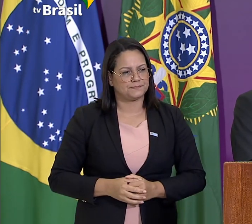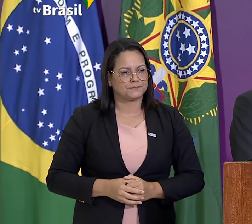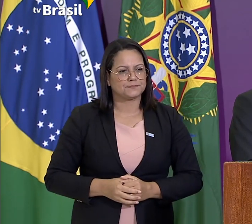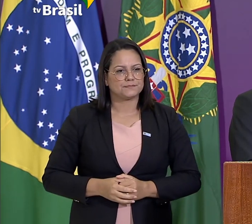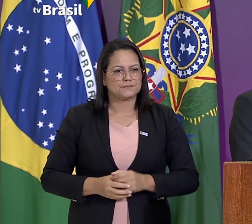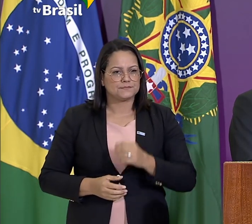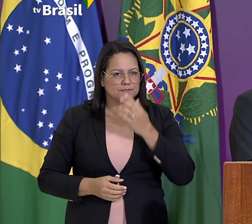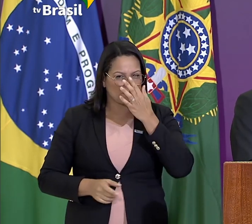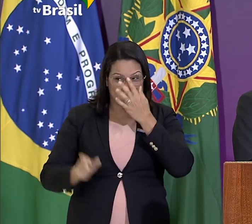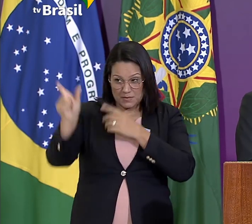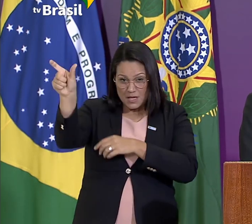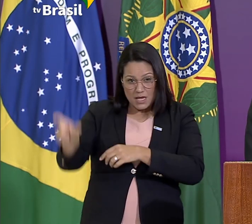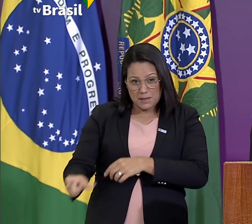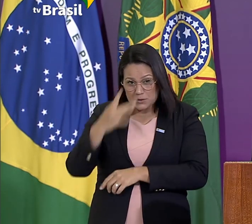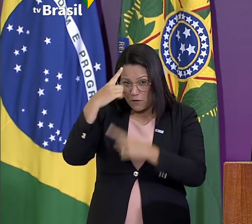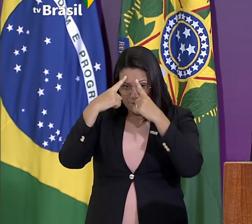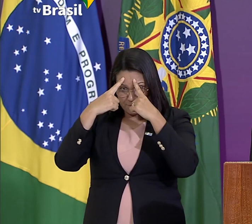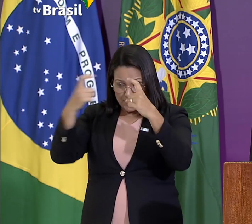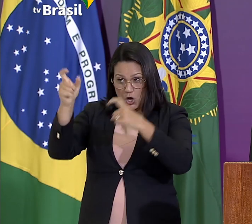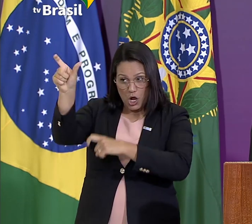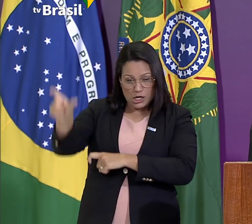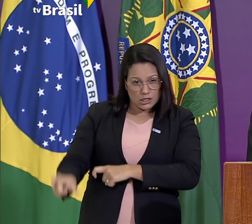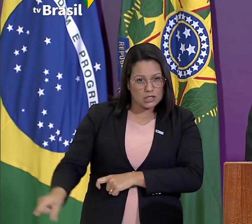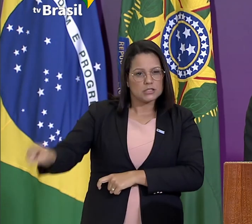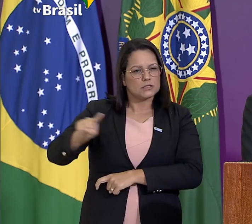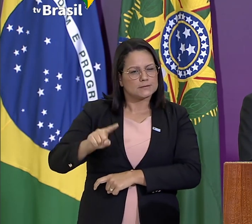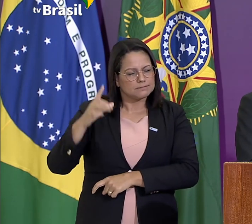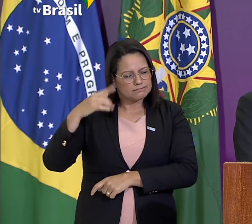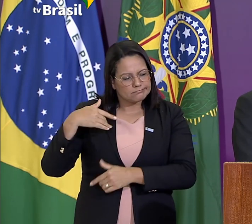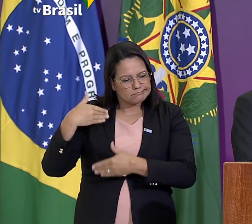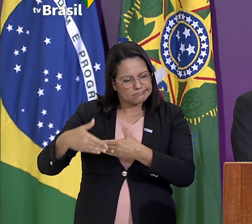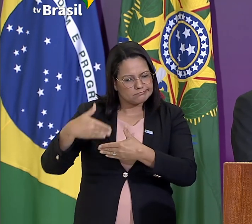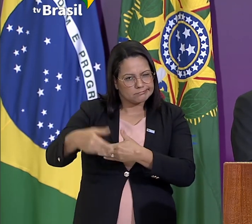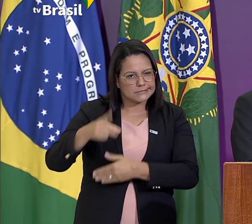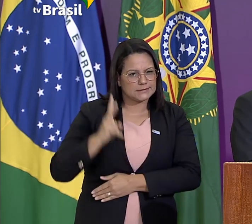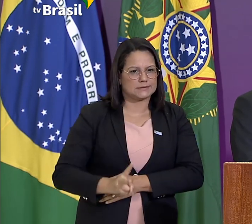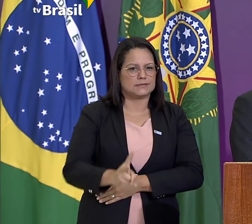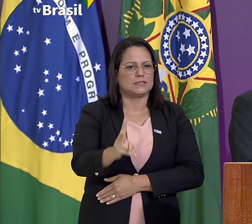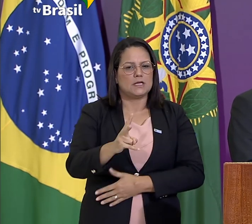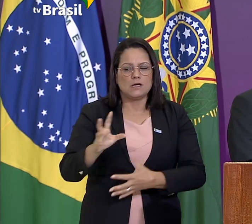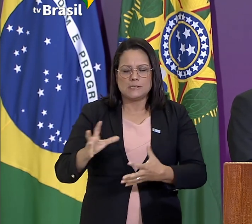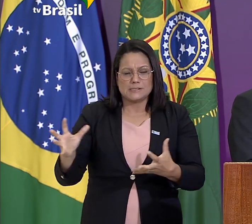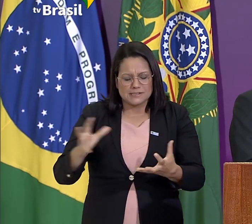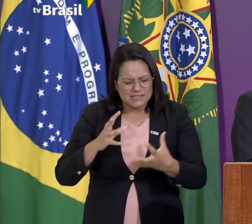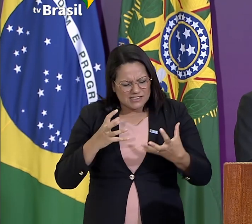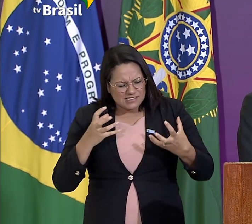que os façam cada vez mais se arrepender dos seus atos.